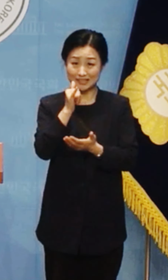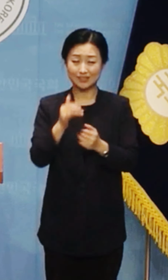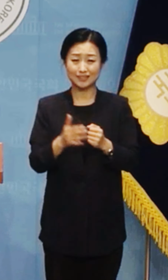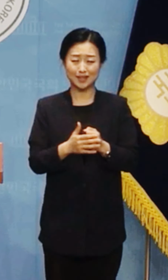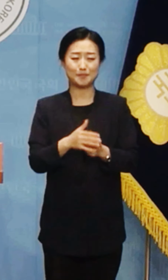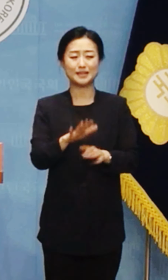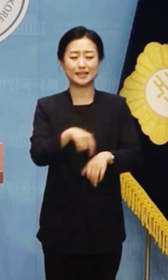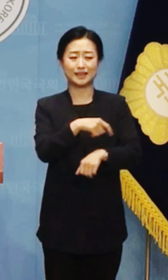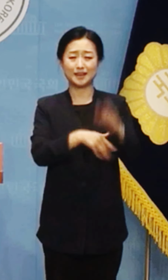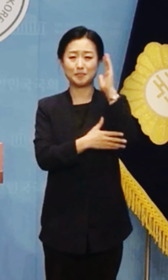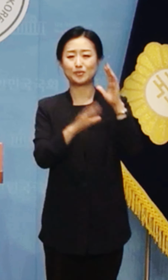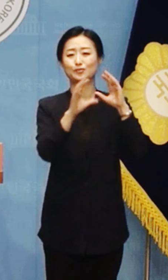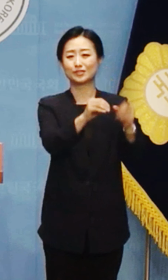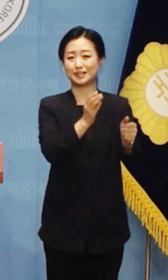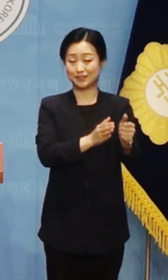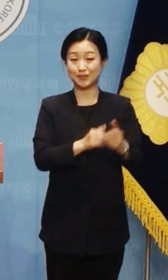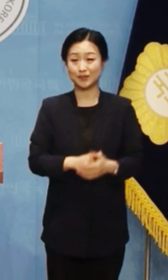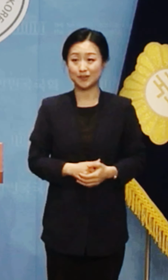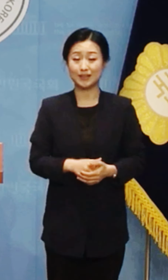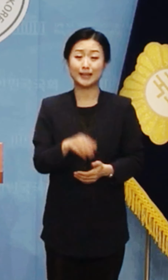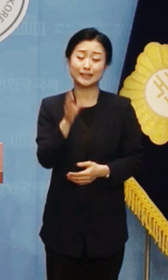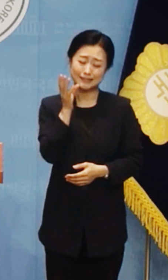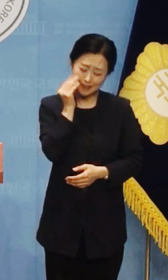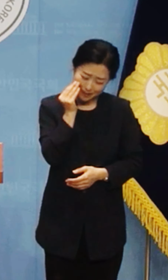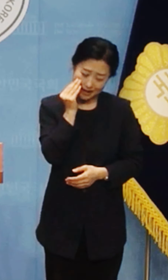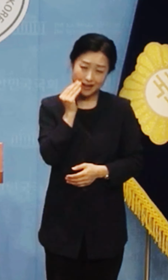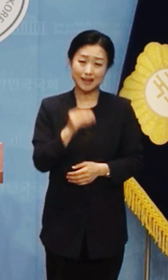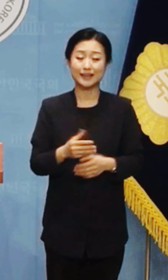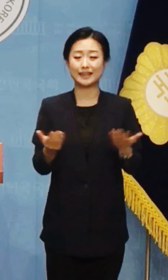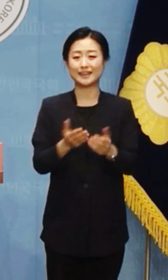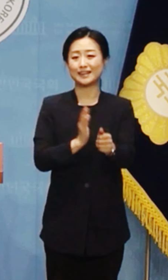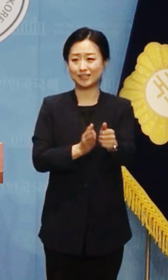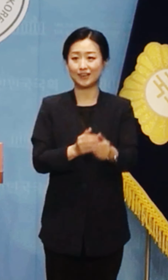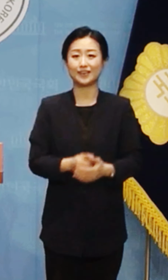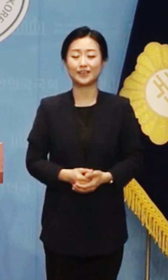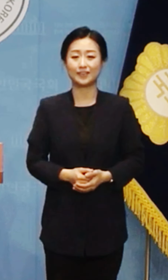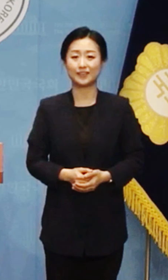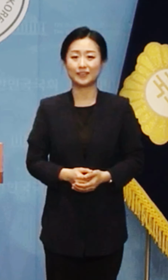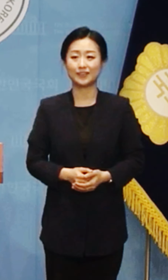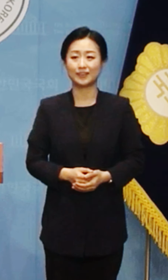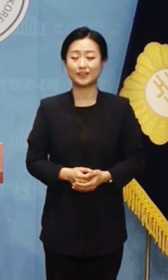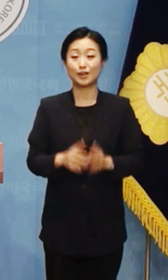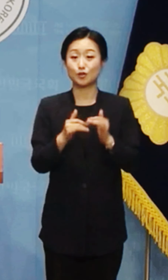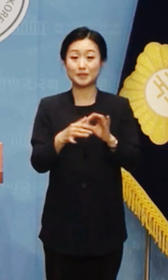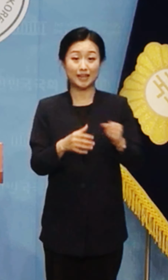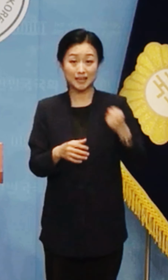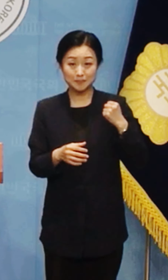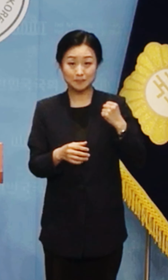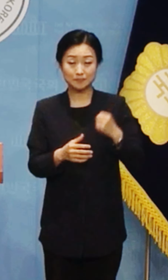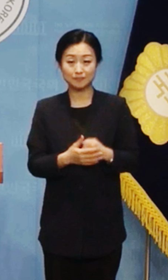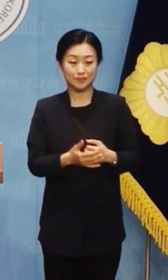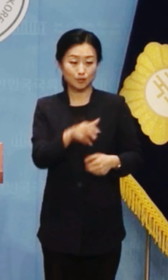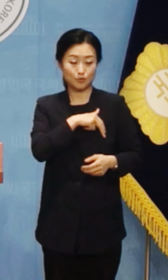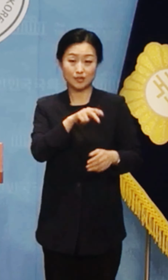이제 중단하길 바랍니다 제발 일 좀 하시죠 국민의 힘은 압도적